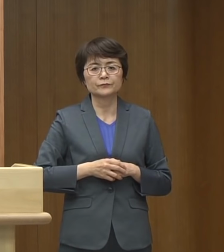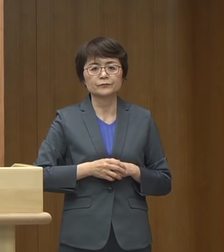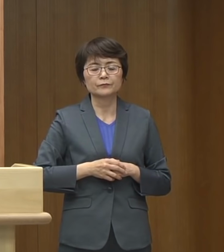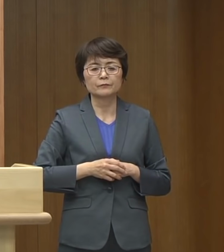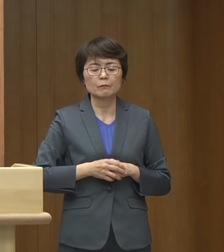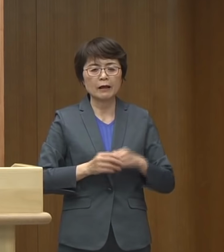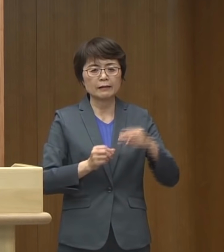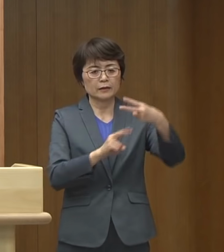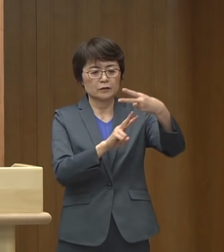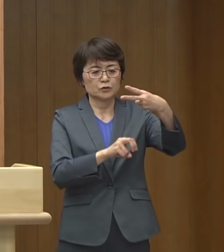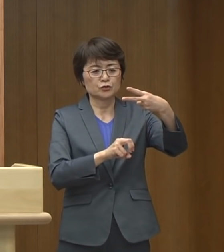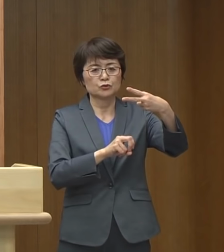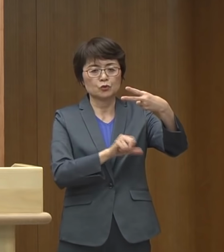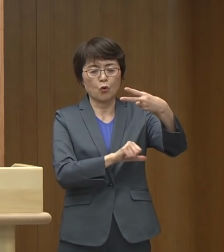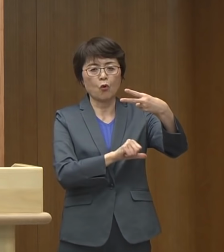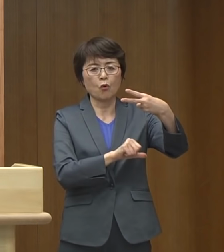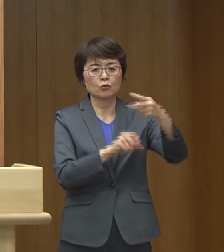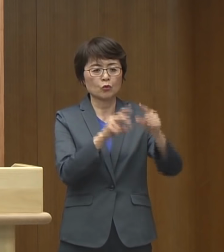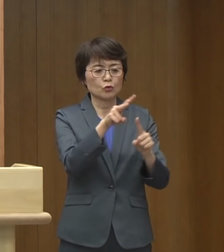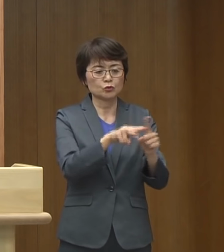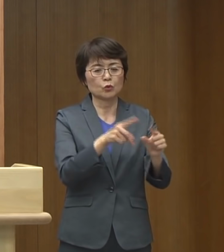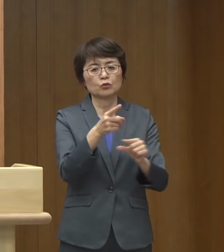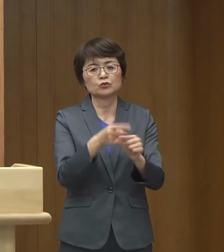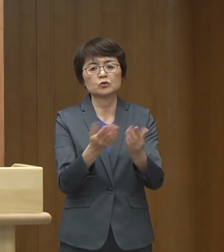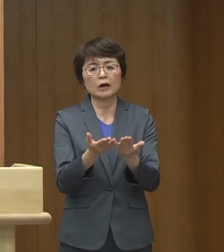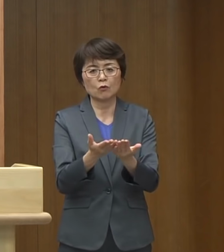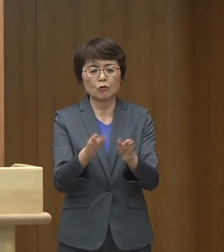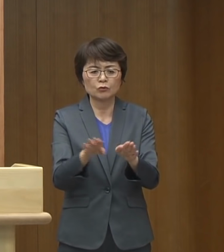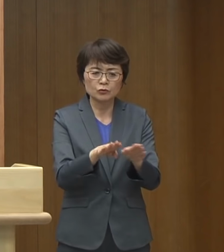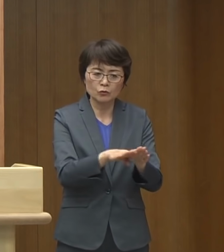、2月25日の小中学校の休